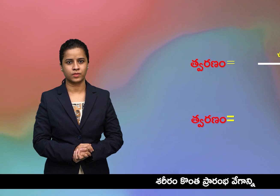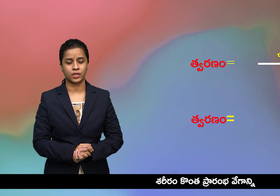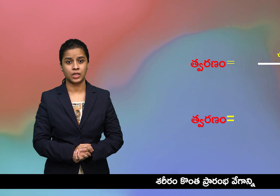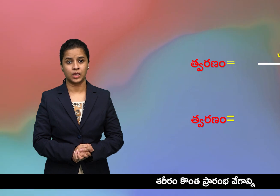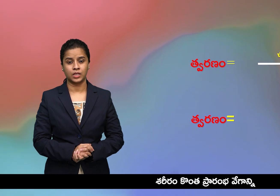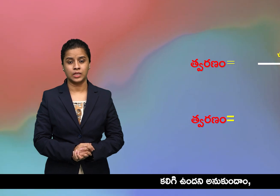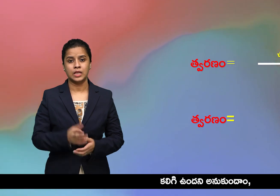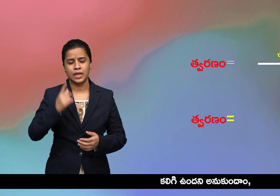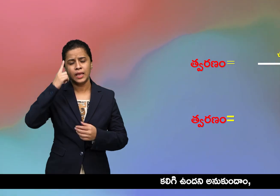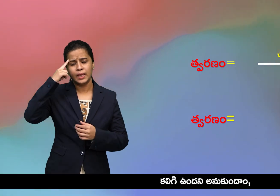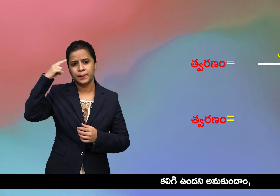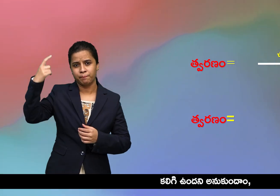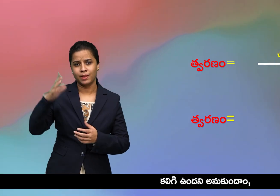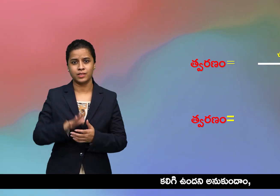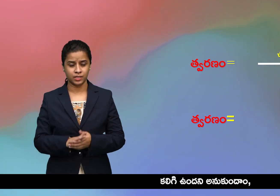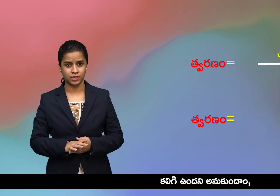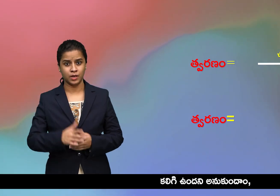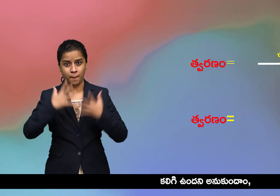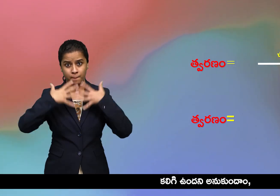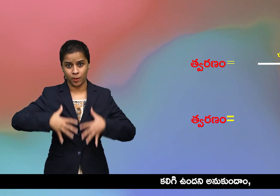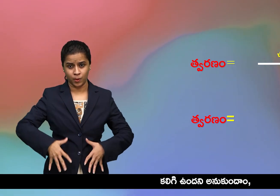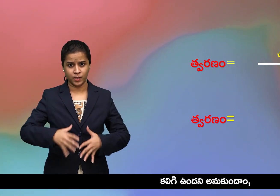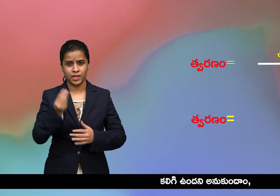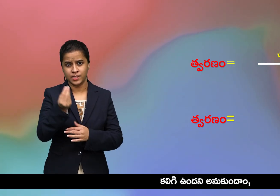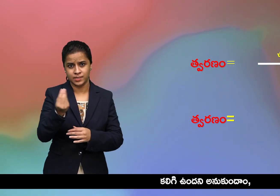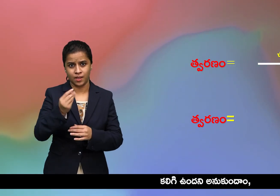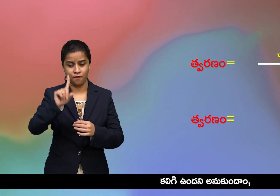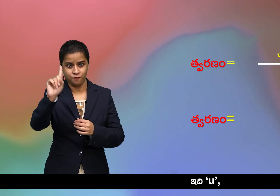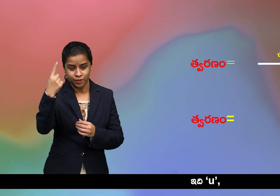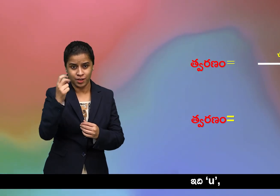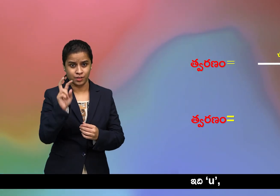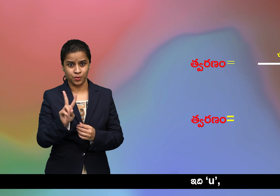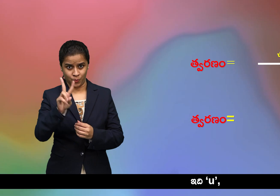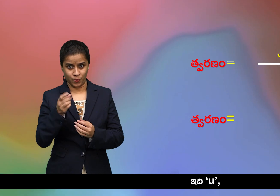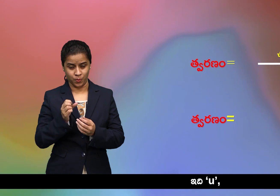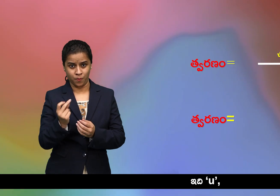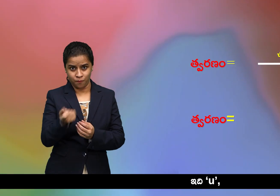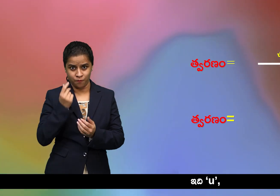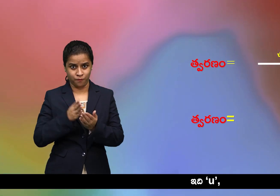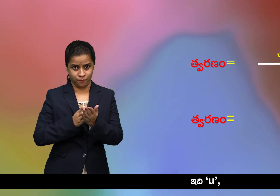శరీరం కొంత ప్రారంభ వేగాన్ని కలిగి ఉందని అనుకుందాం. ఇది u.